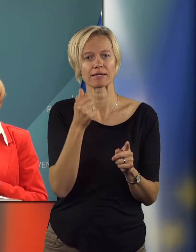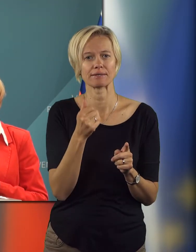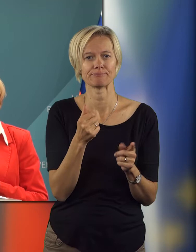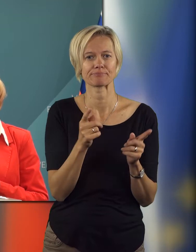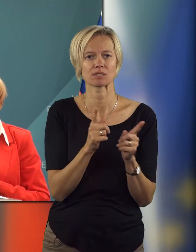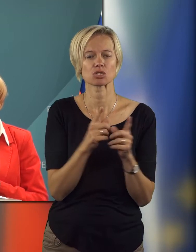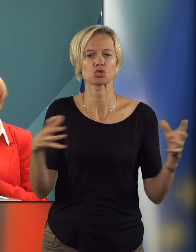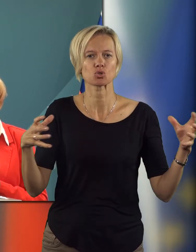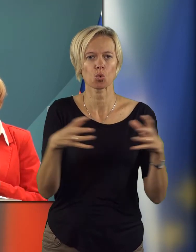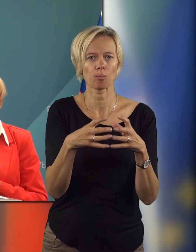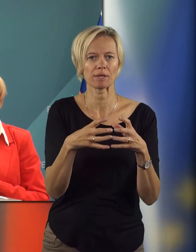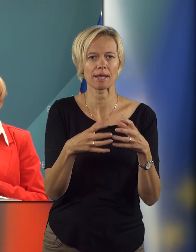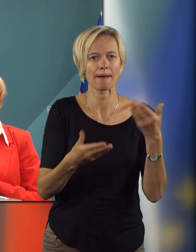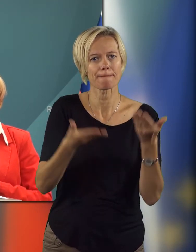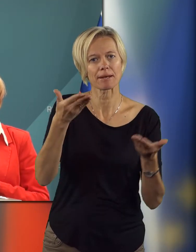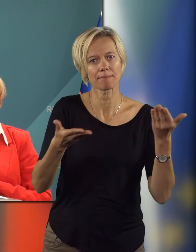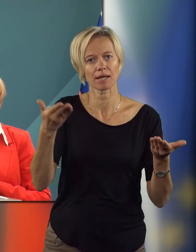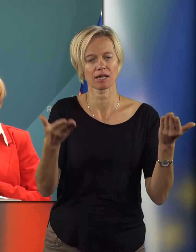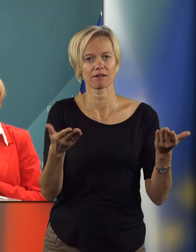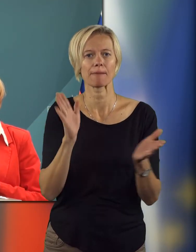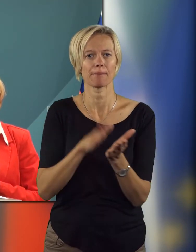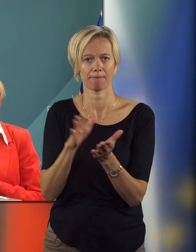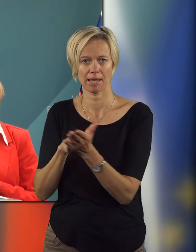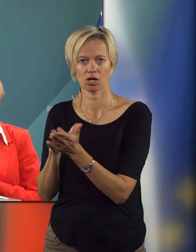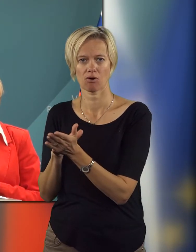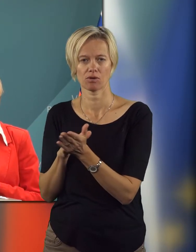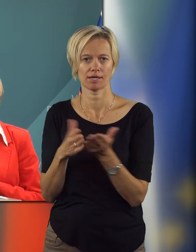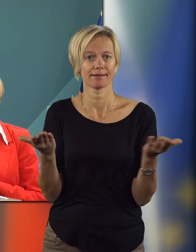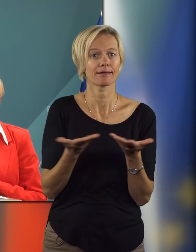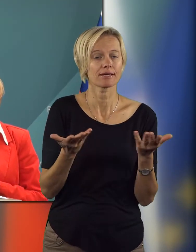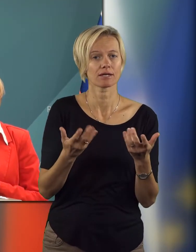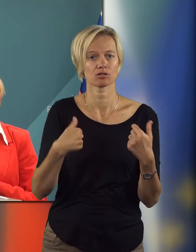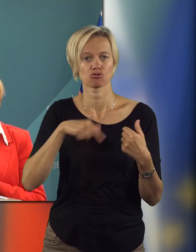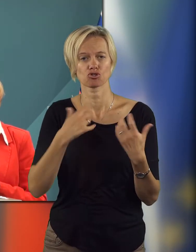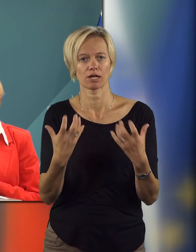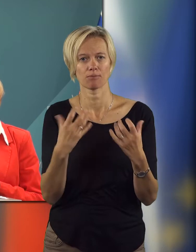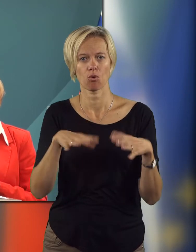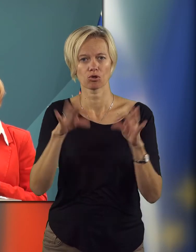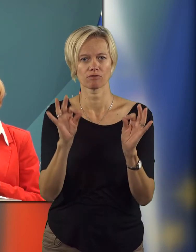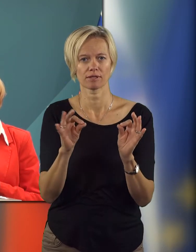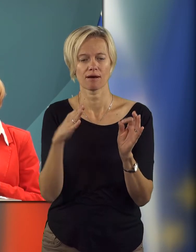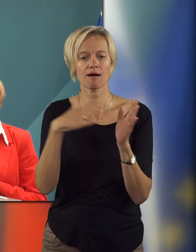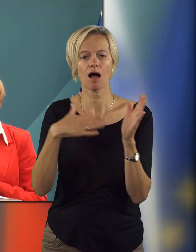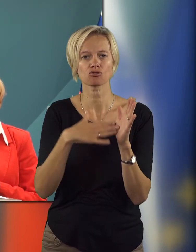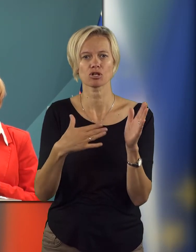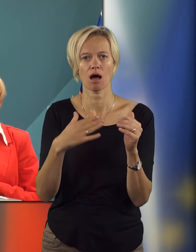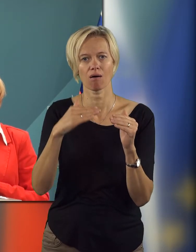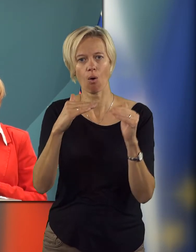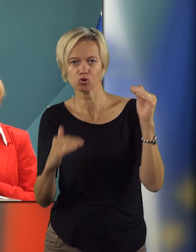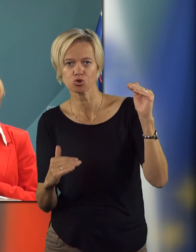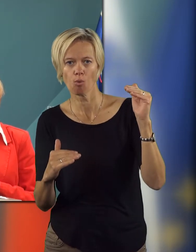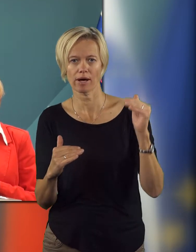imenovanih SPP-jev oziroma skupine primerljivih primerov, kjer želimo ugotoviti, kakšna